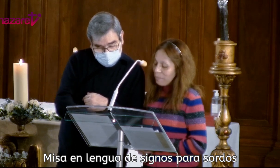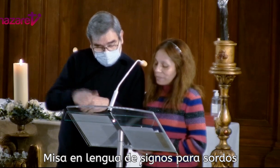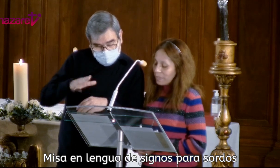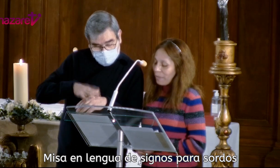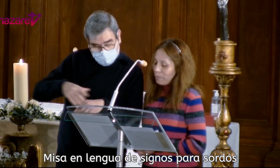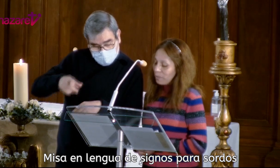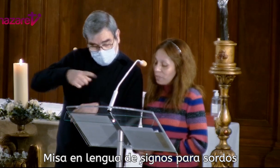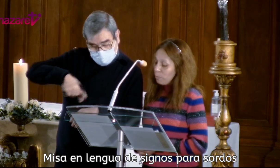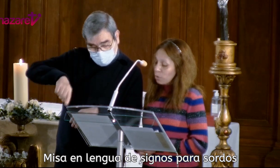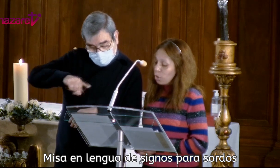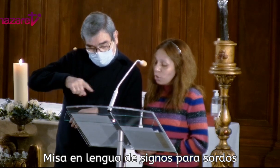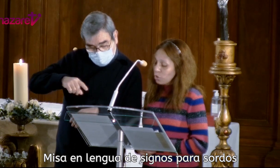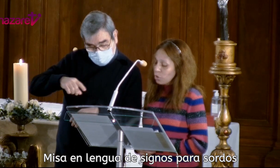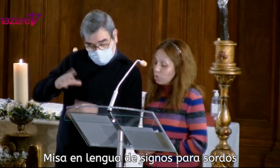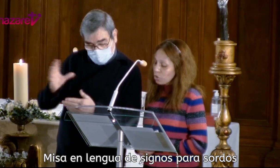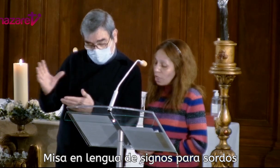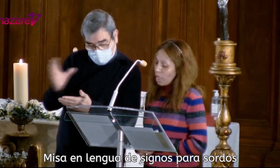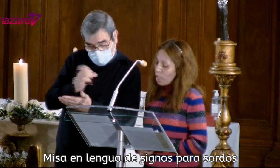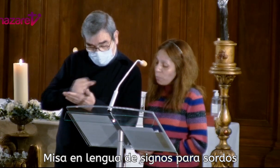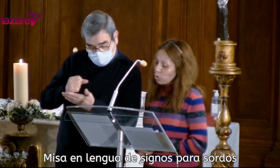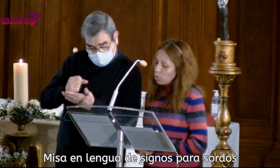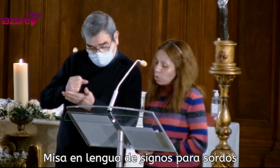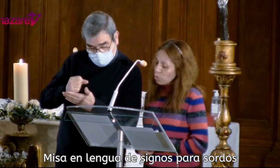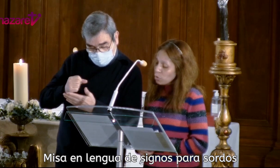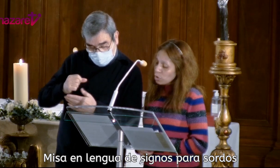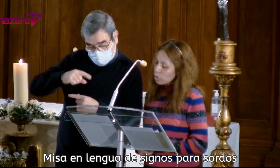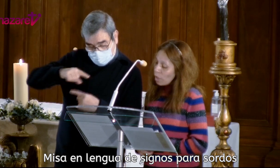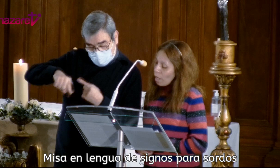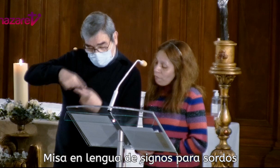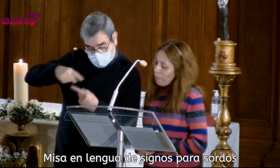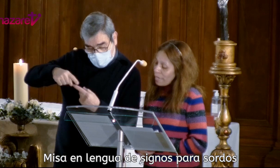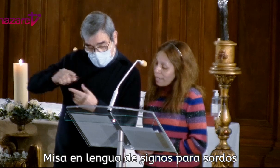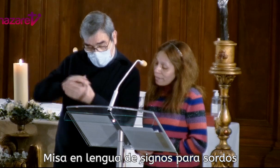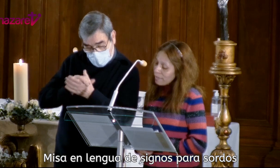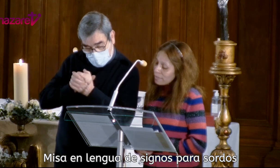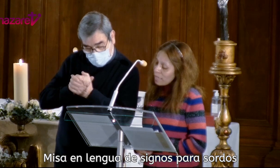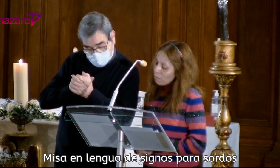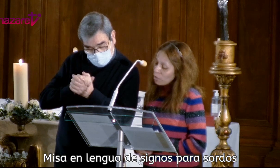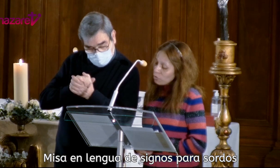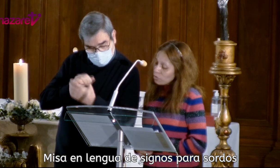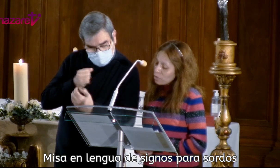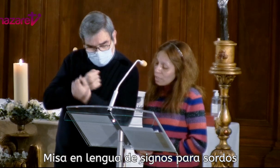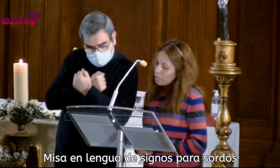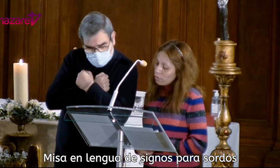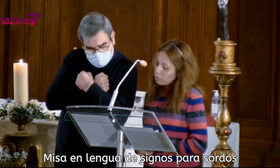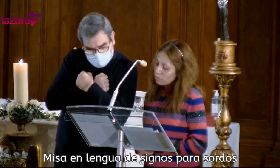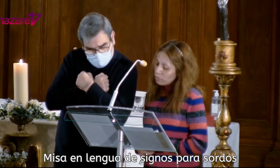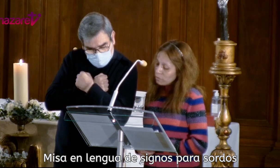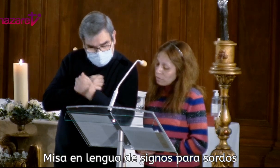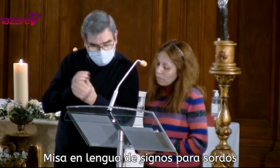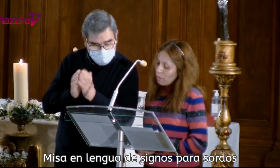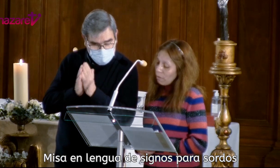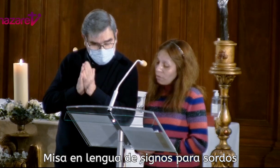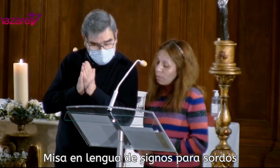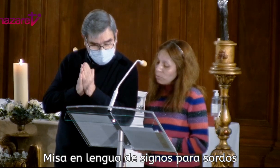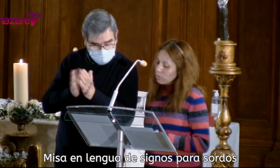Reciba el premio del cielo. Por todos nosotros y por todos nuestros familiares y amigos queridos. Oremos.